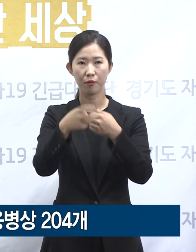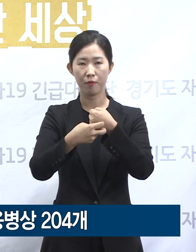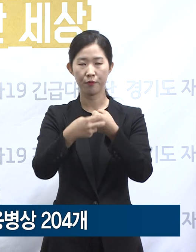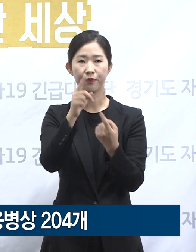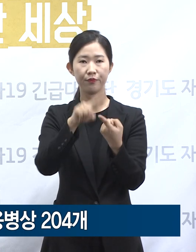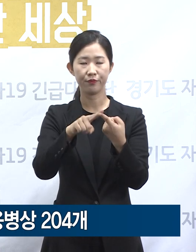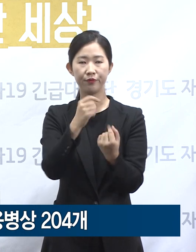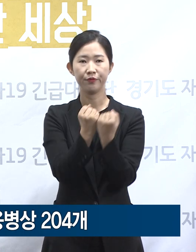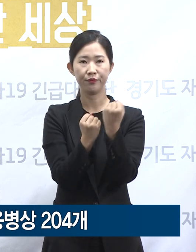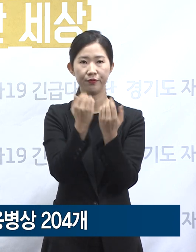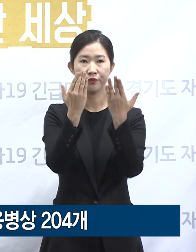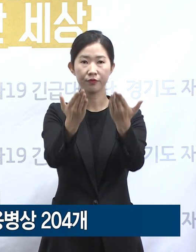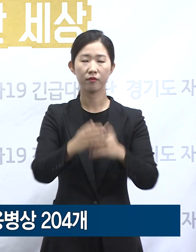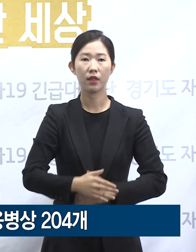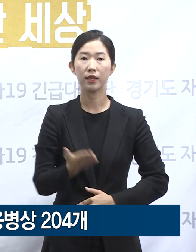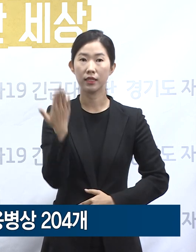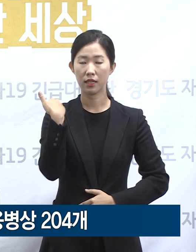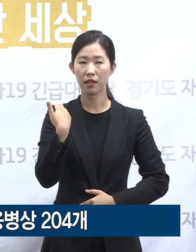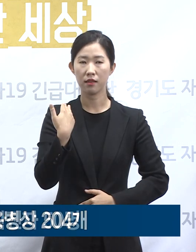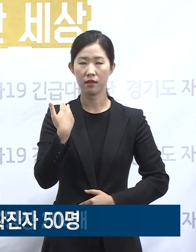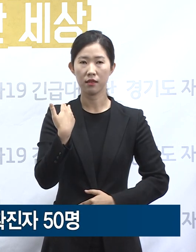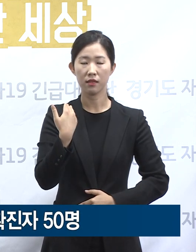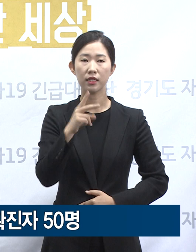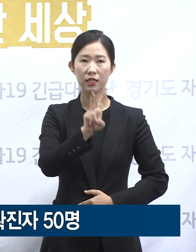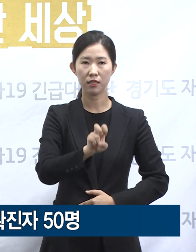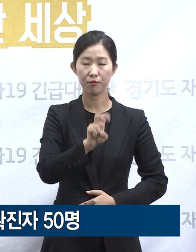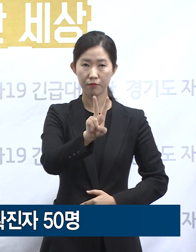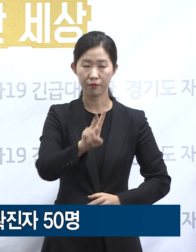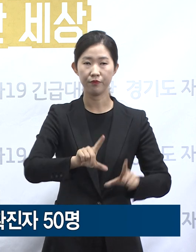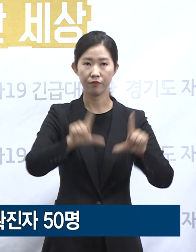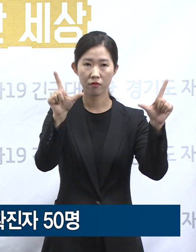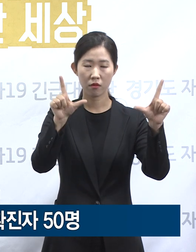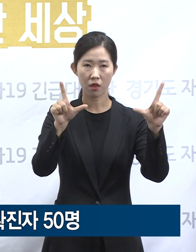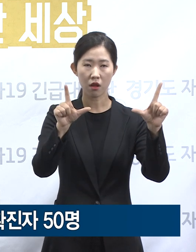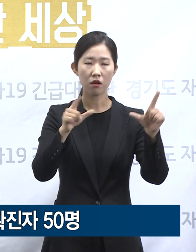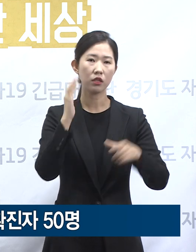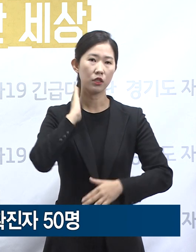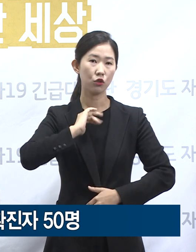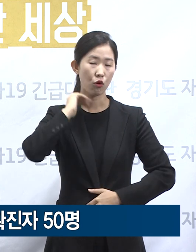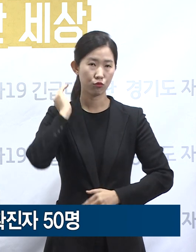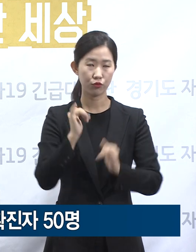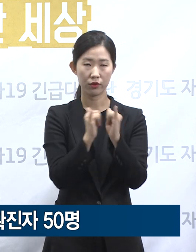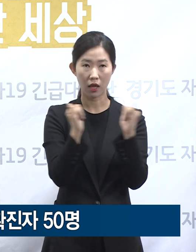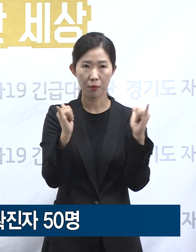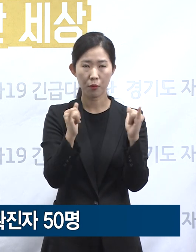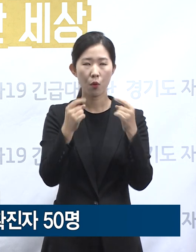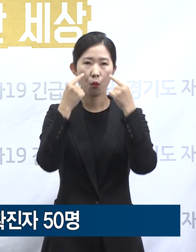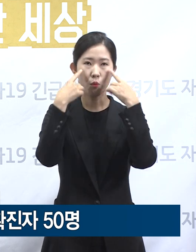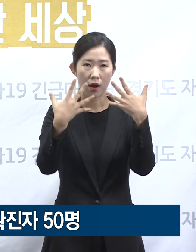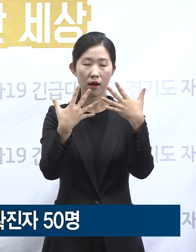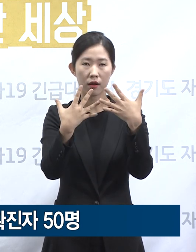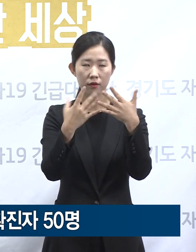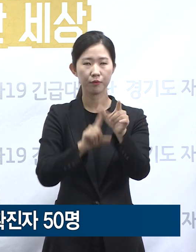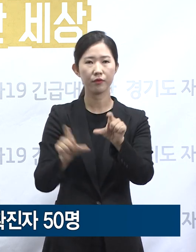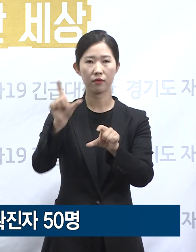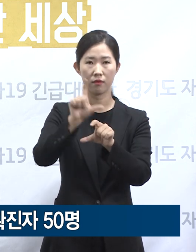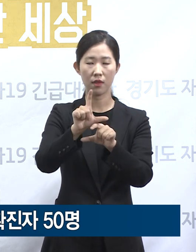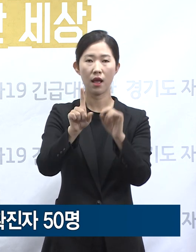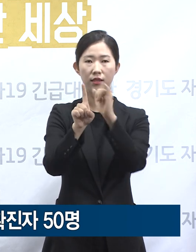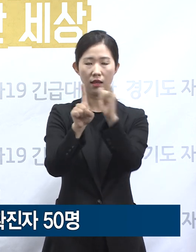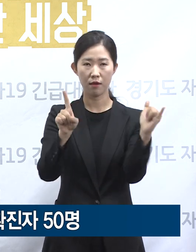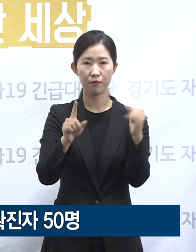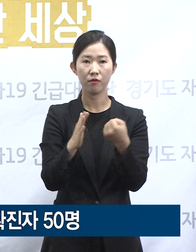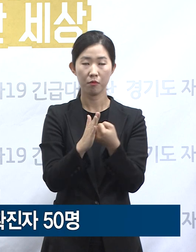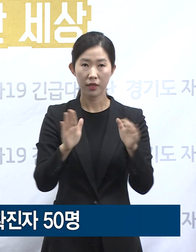말씀드리겠습니다. 지난 20일 의정부 성모병원 관련 확진자 1명이 추가로 발생하여 현재까지 확진자는 총